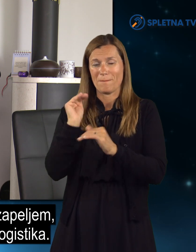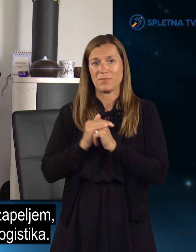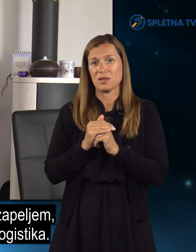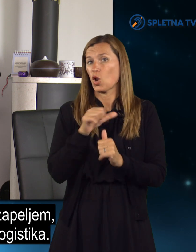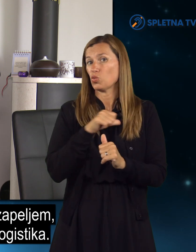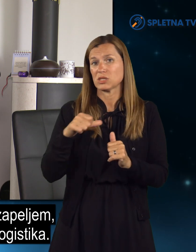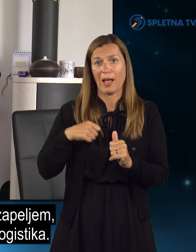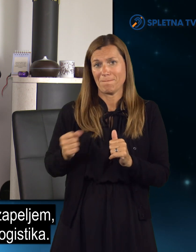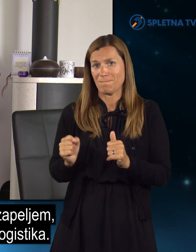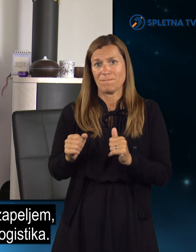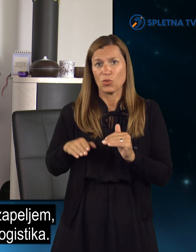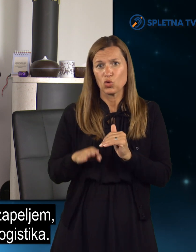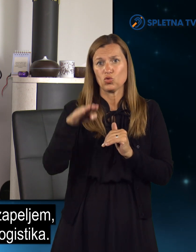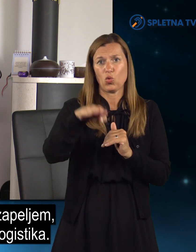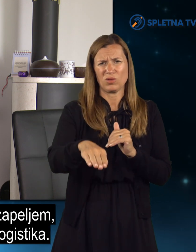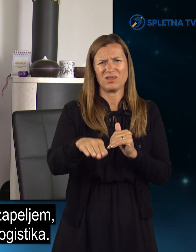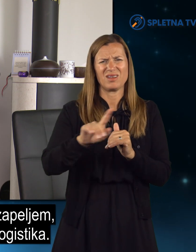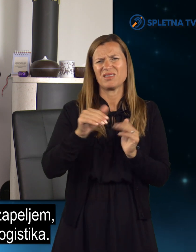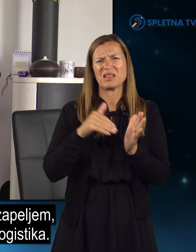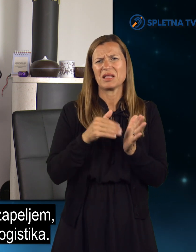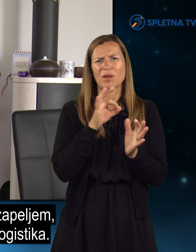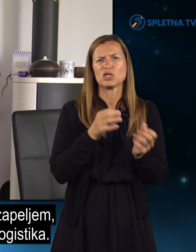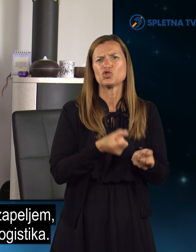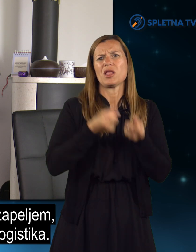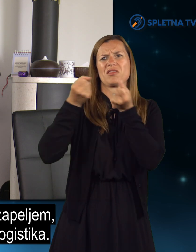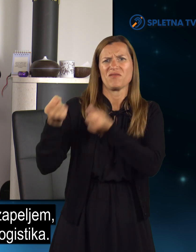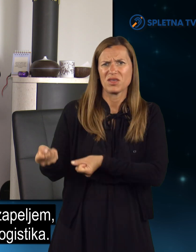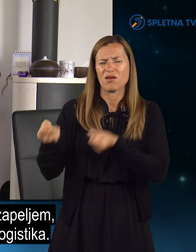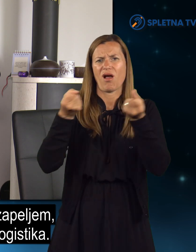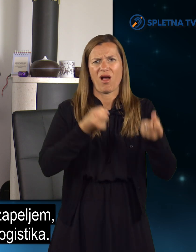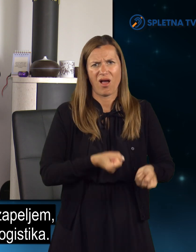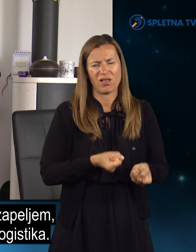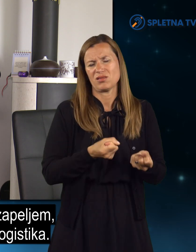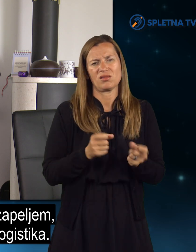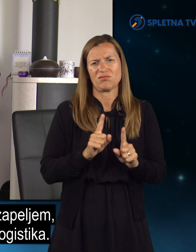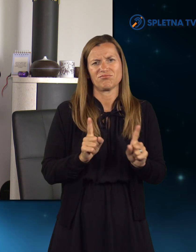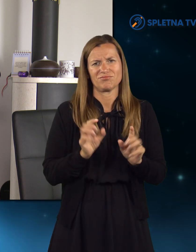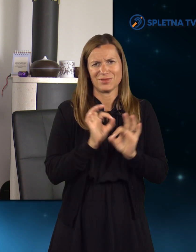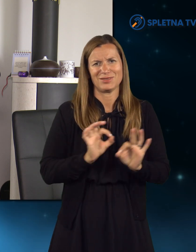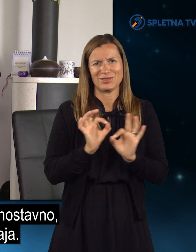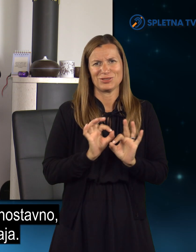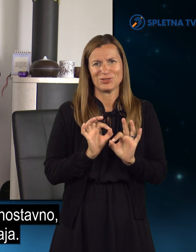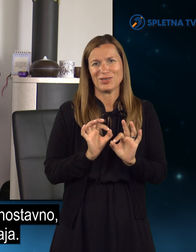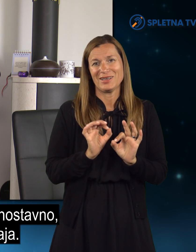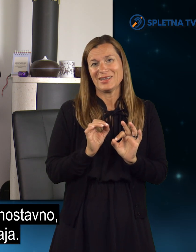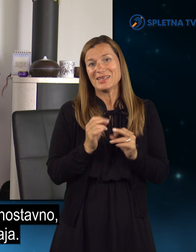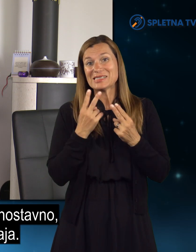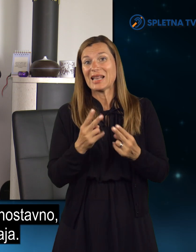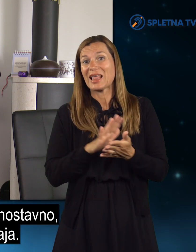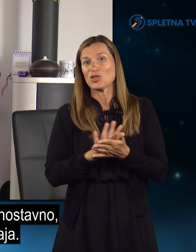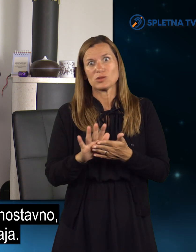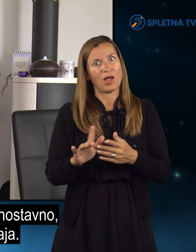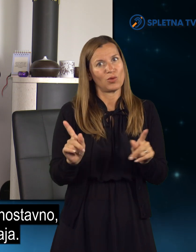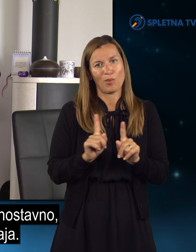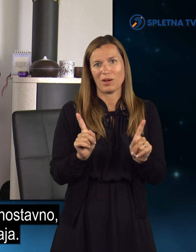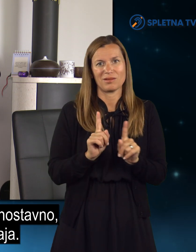se sam noter zapeljem, ne da se to preklada, pa ker to je cela logistika, izgleda čisto enostavna,